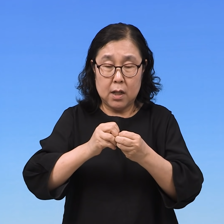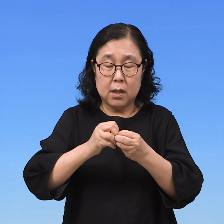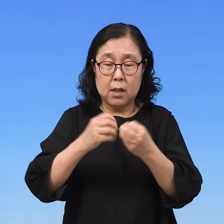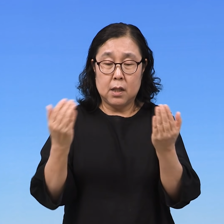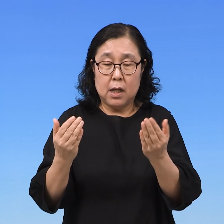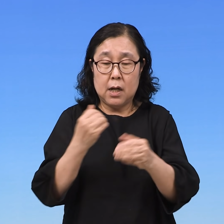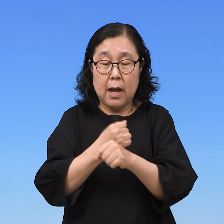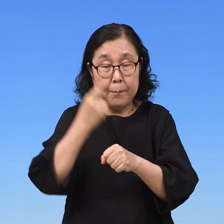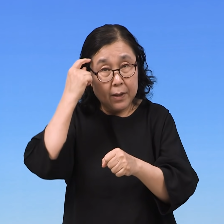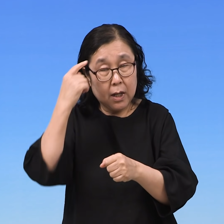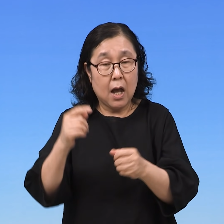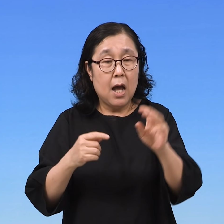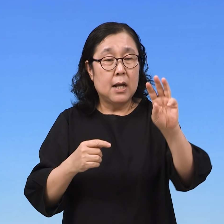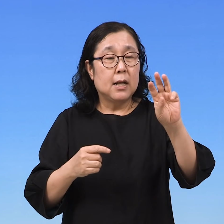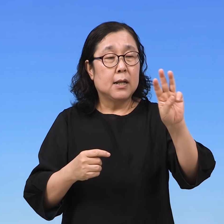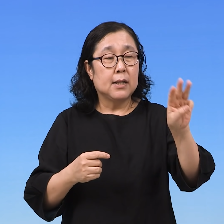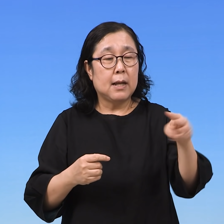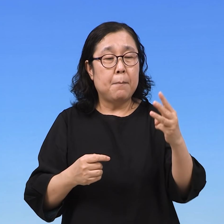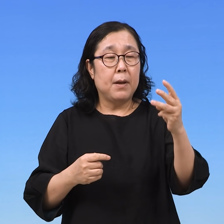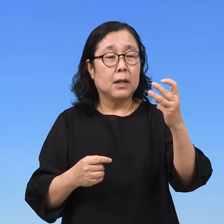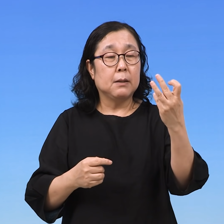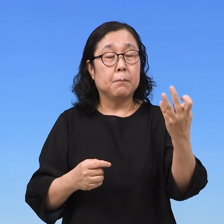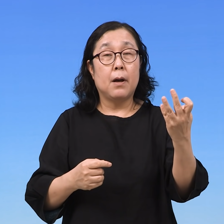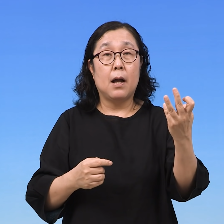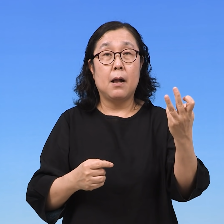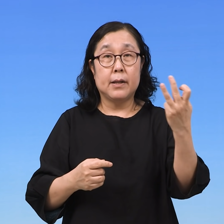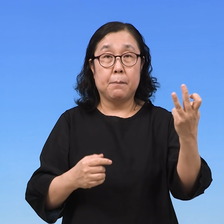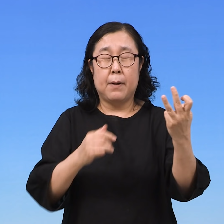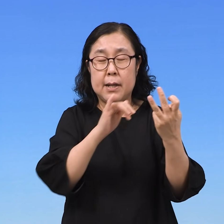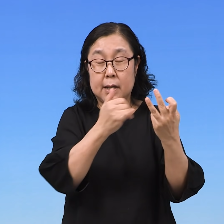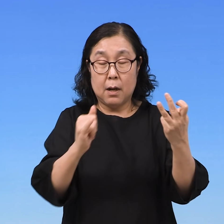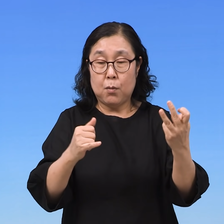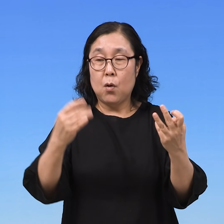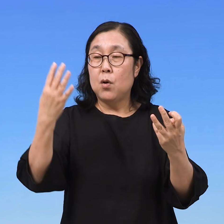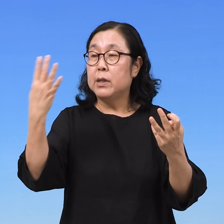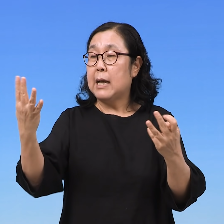사병으로는 4개국 연합군을 이길 수 없습니다.